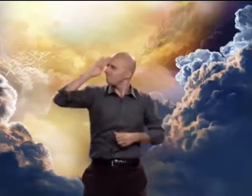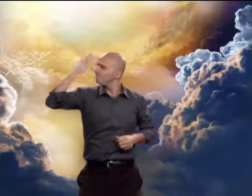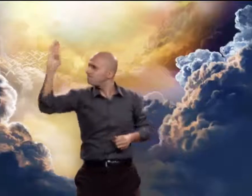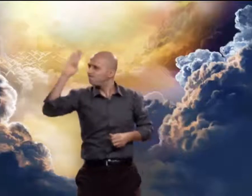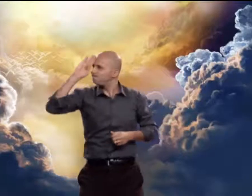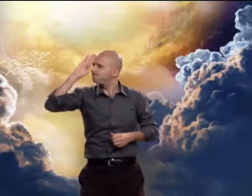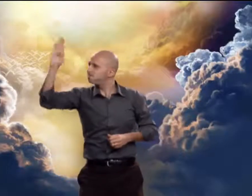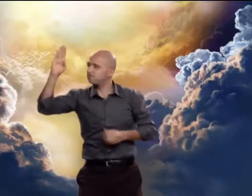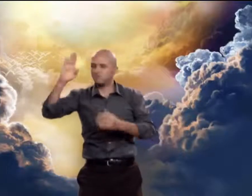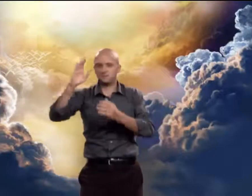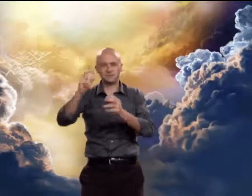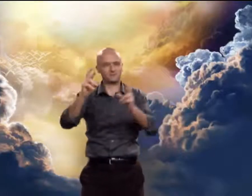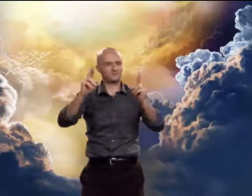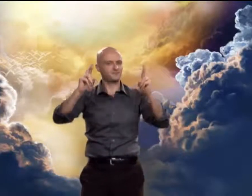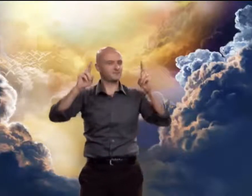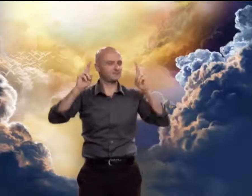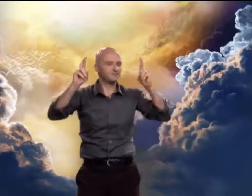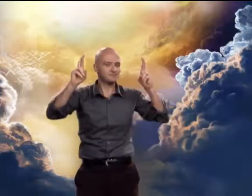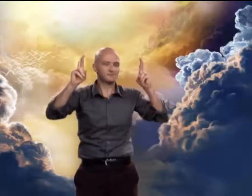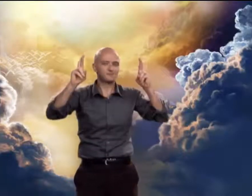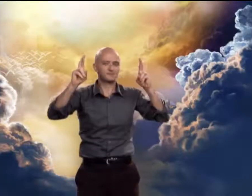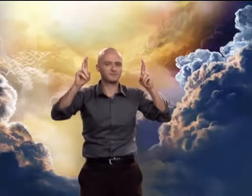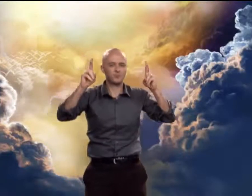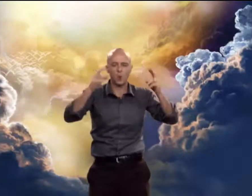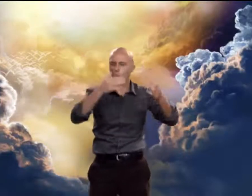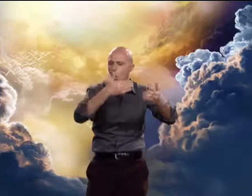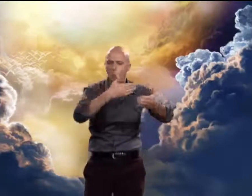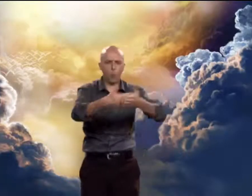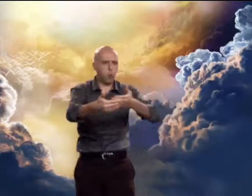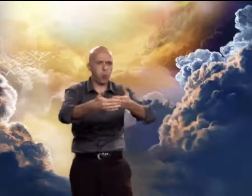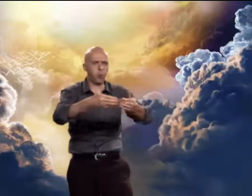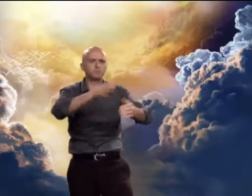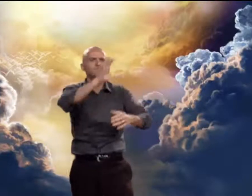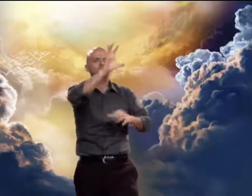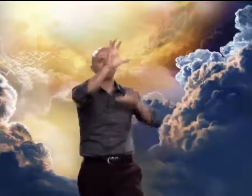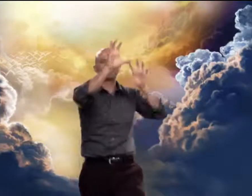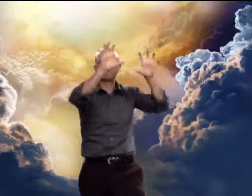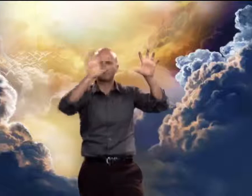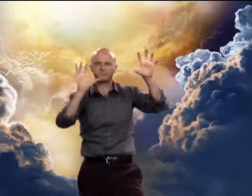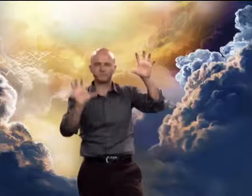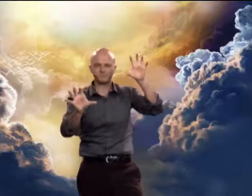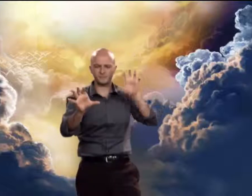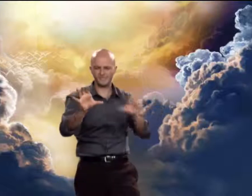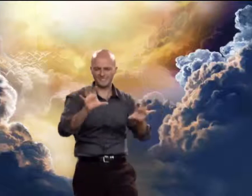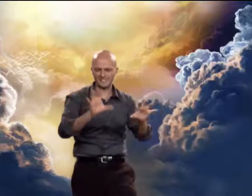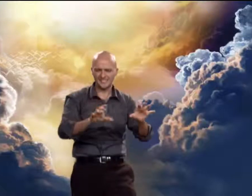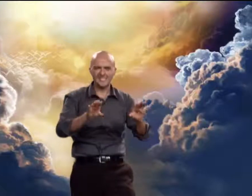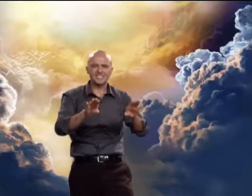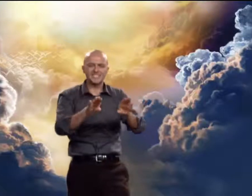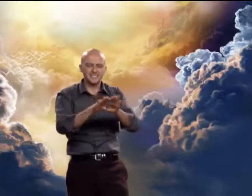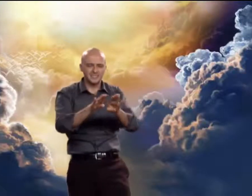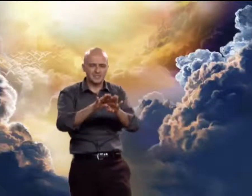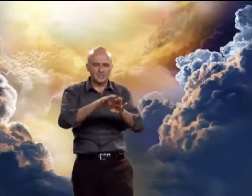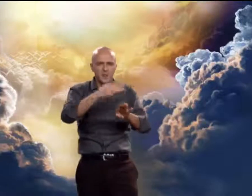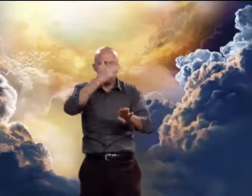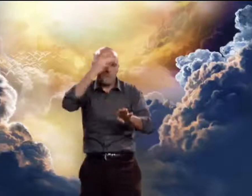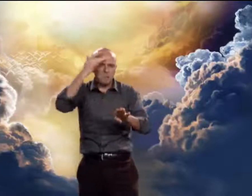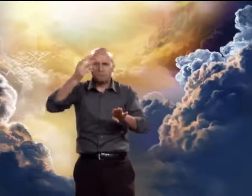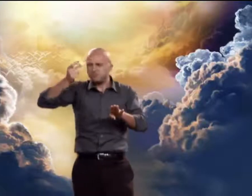e verificava-se estarem acima dela. Os waldenses acalentavam a mesma esperança.